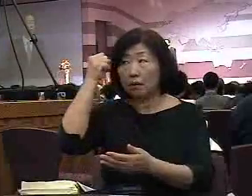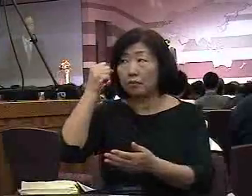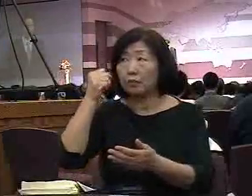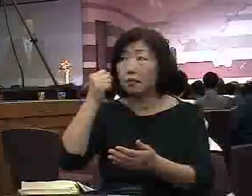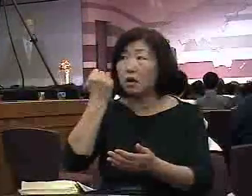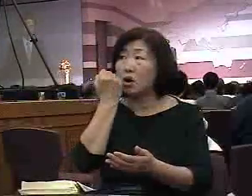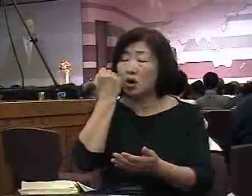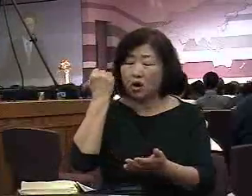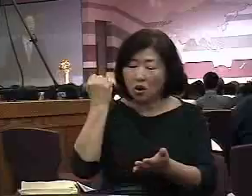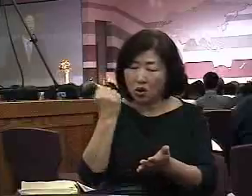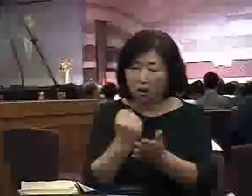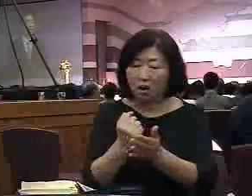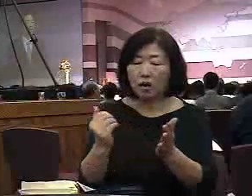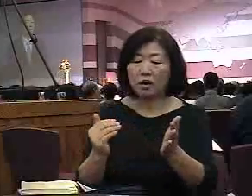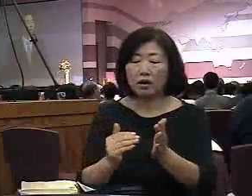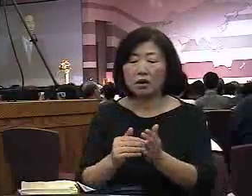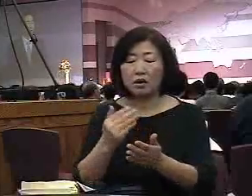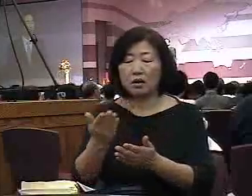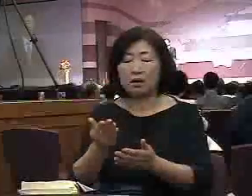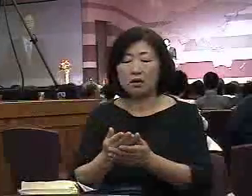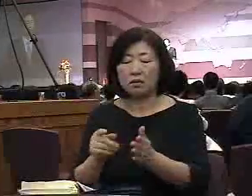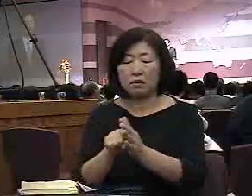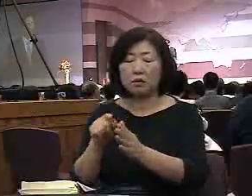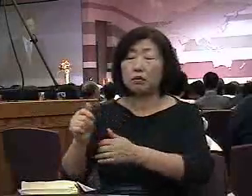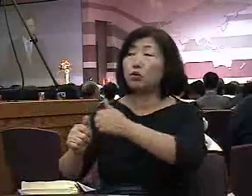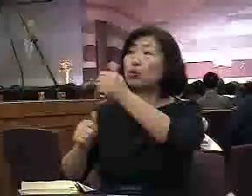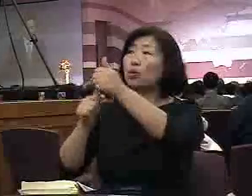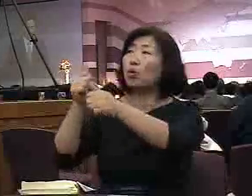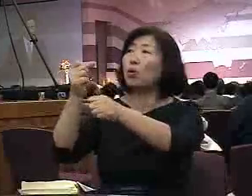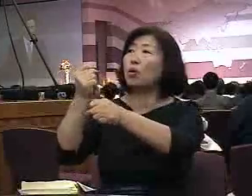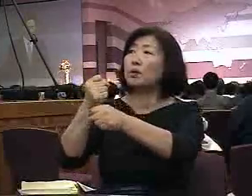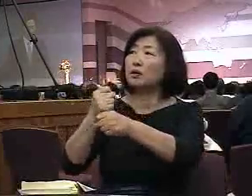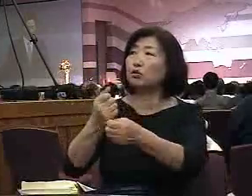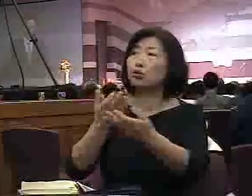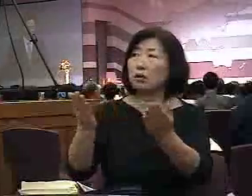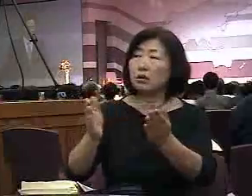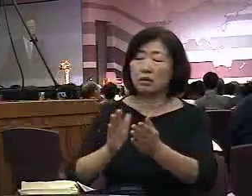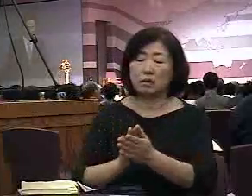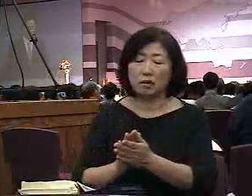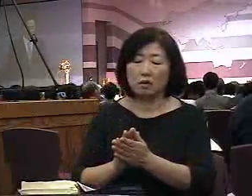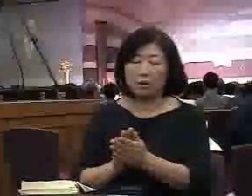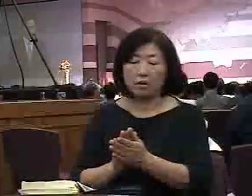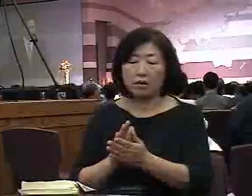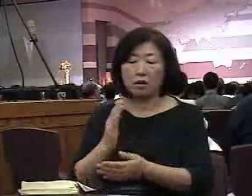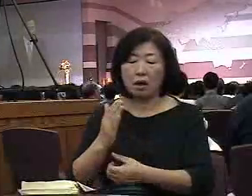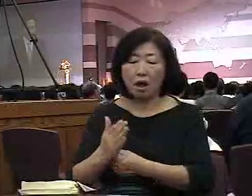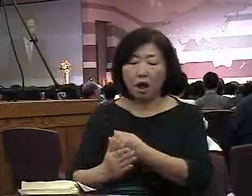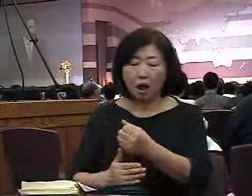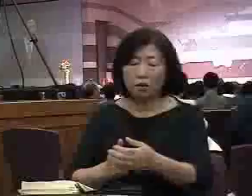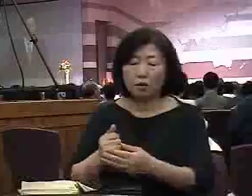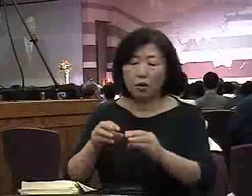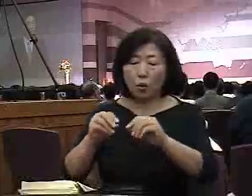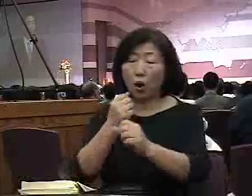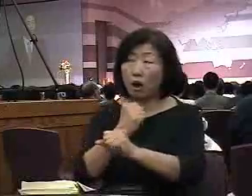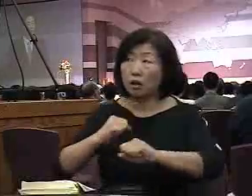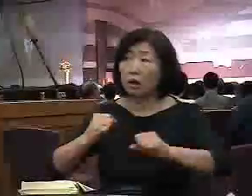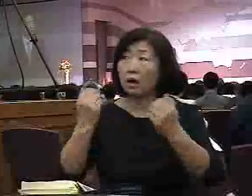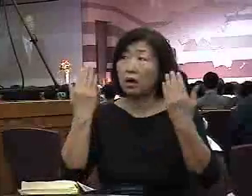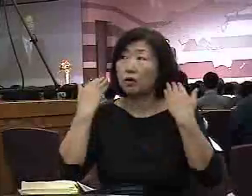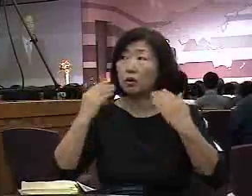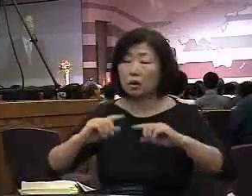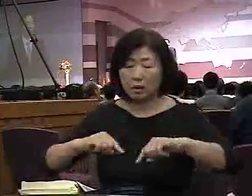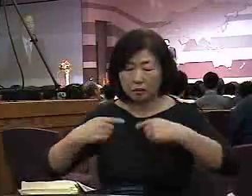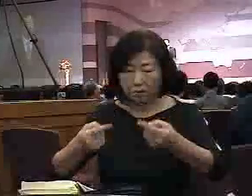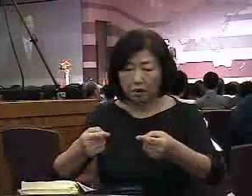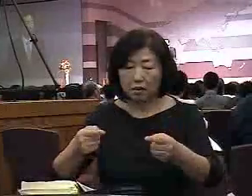딱 찍어주시고 그래 너를 내가 믿음의 조상으로 한번 만들어주겠다. 그렇게 하나님께서 광야 학교에 입학을 시켜주신